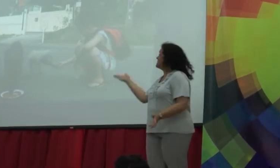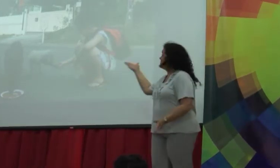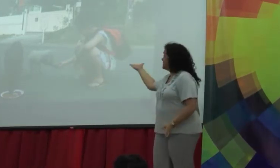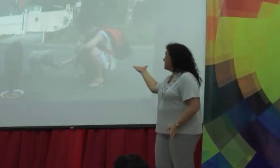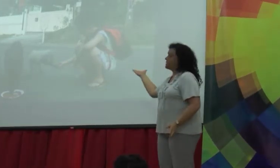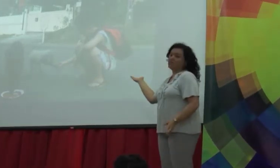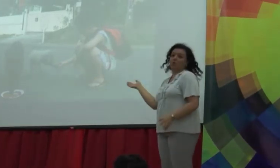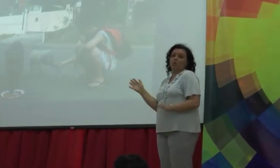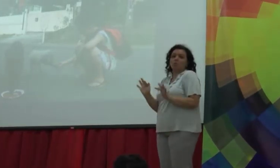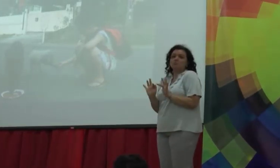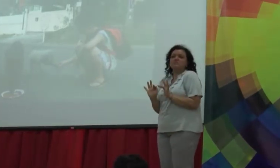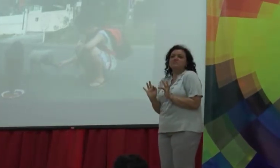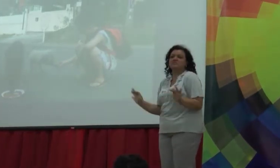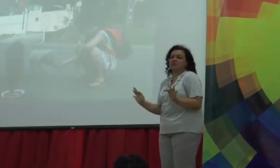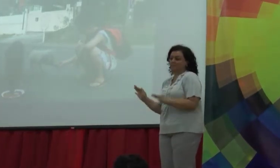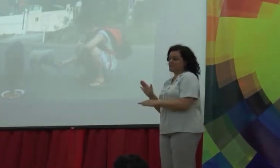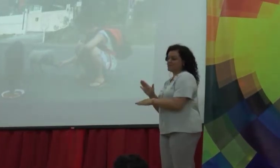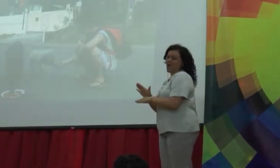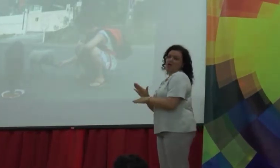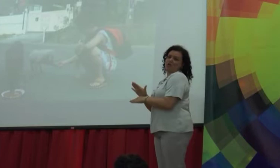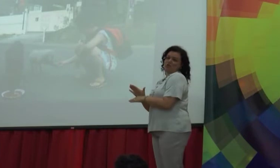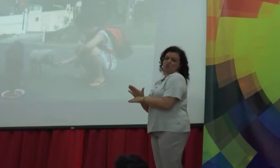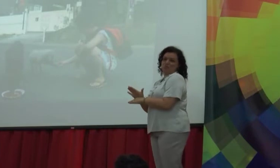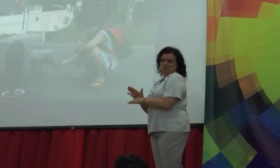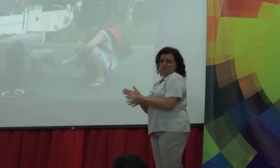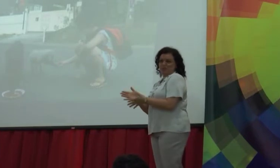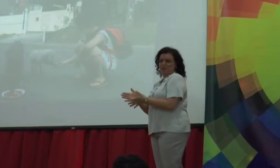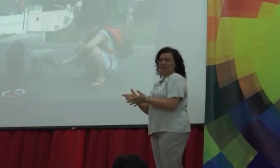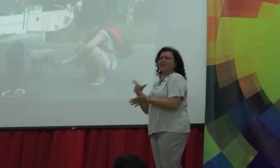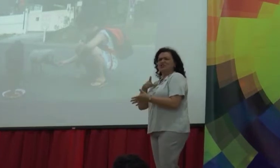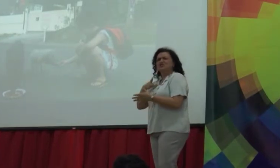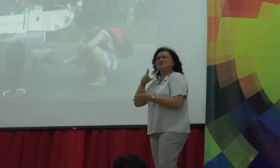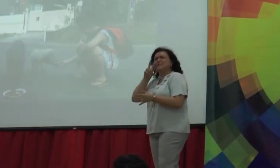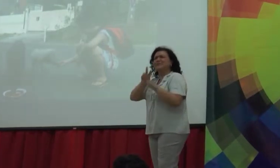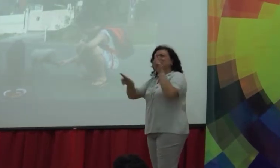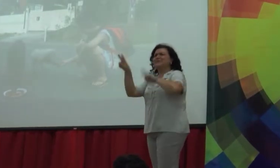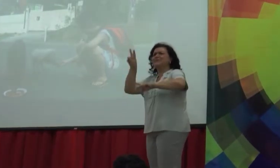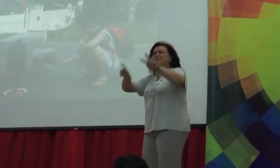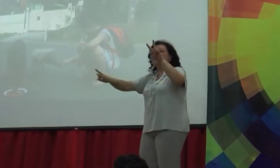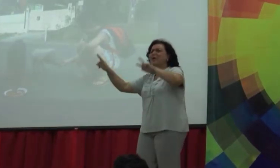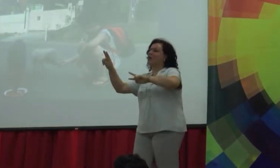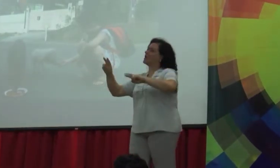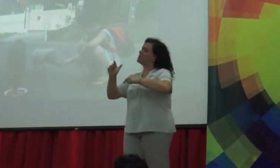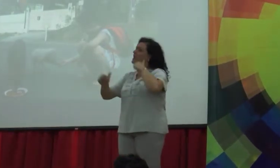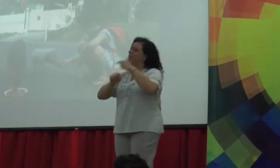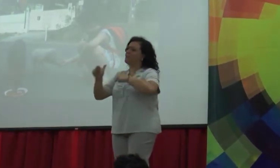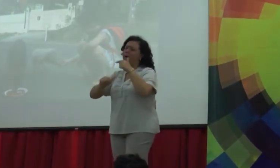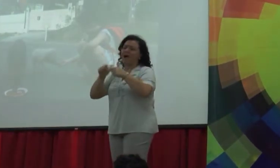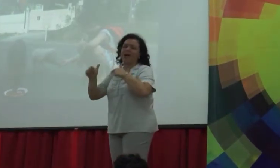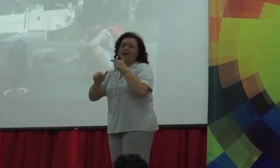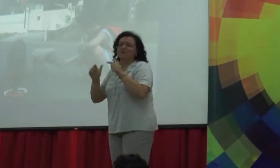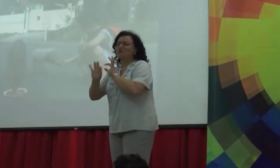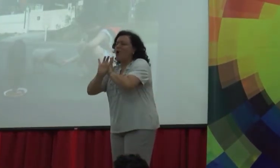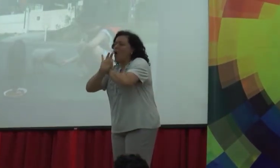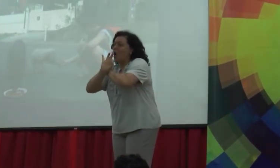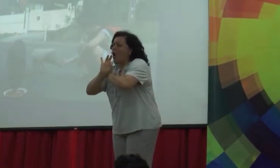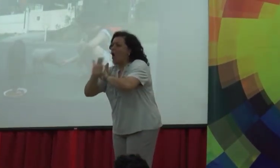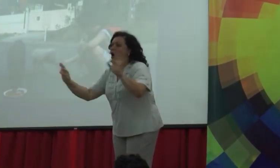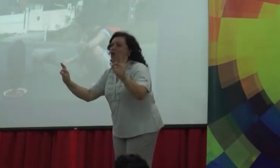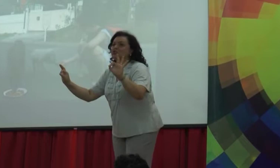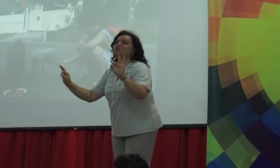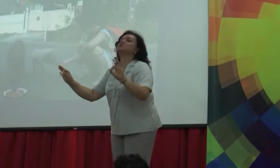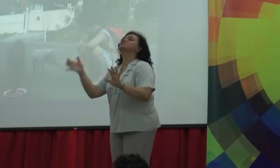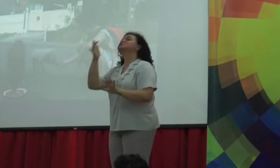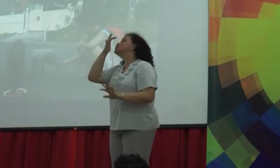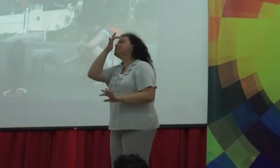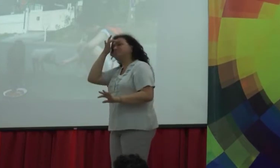enfim, né? Então, um exemplo simples dessa criança ajudando a dar alimento ao bichinho é um